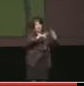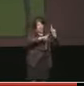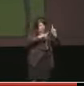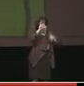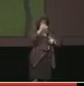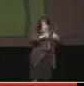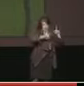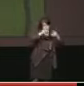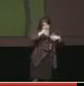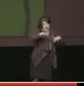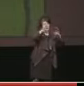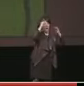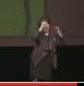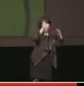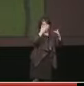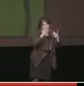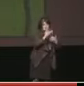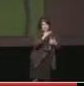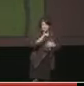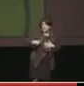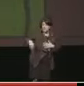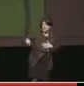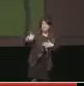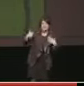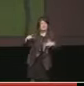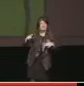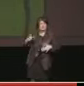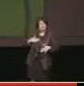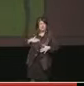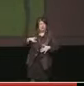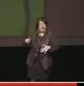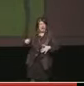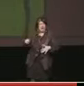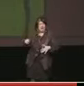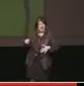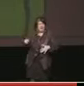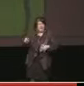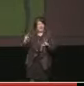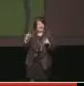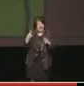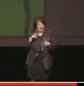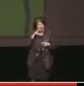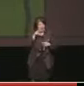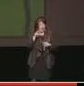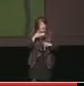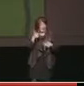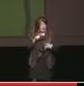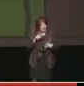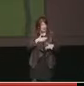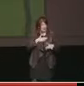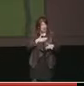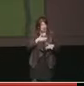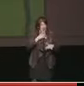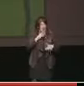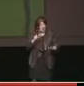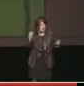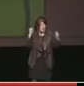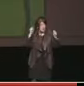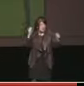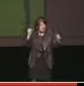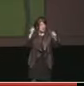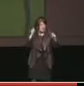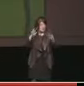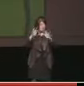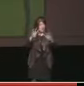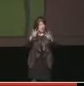riesce a mettere nell'angolo i grandi della terra utilizzando soltanto le armi della retorica e scatenando una crisi nervosa